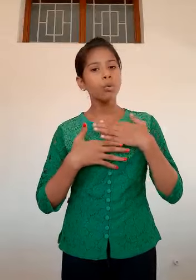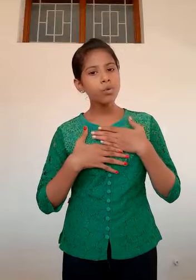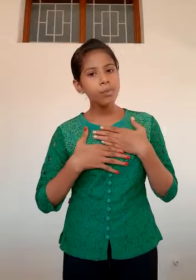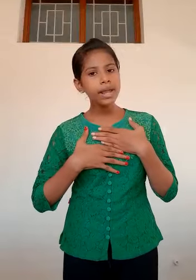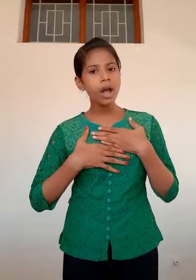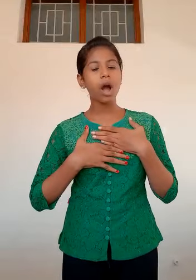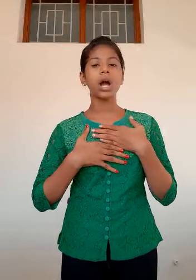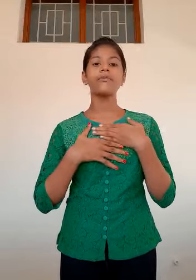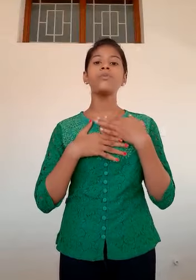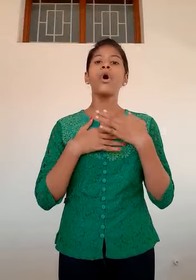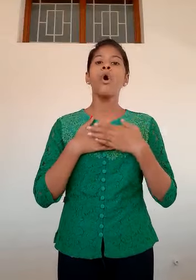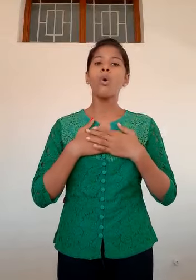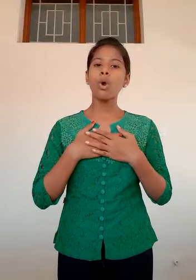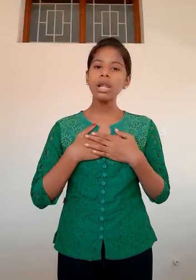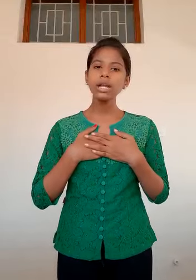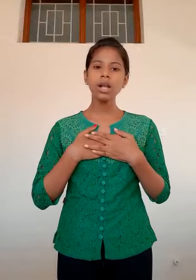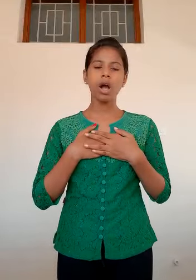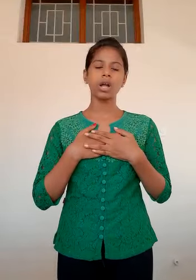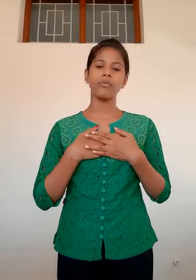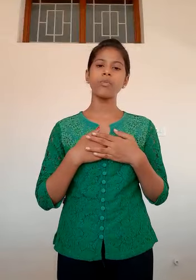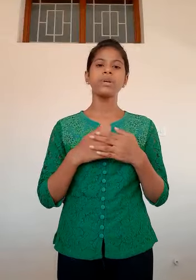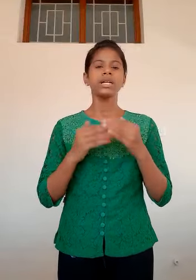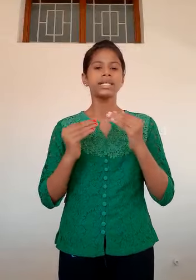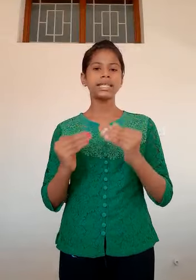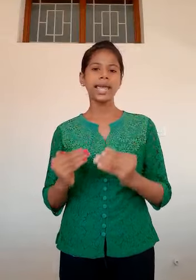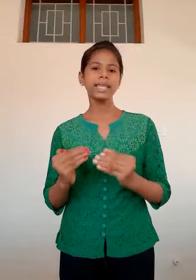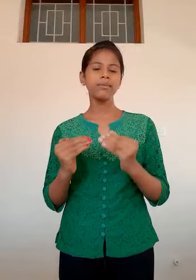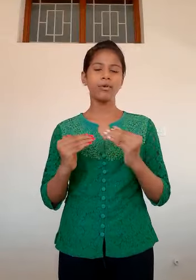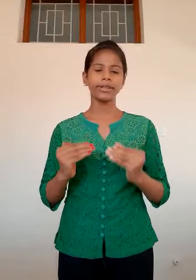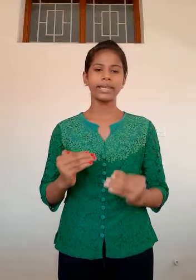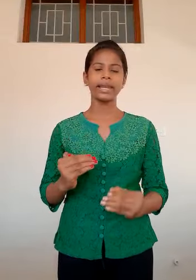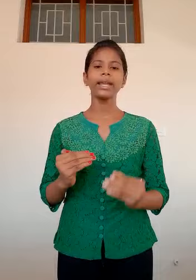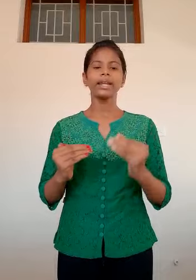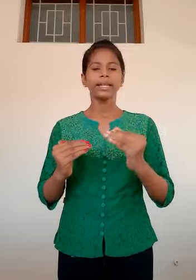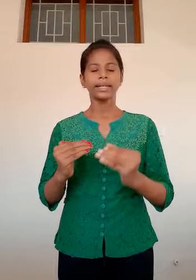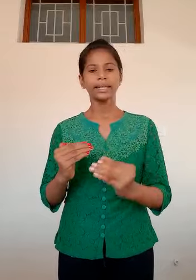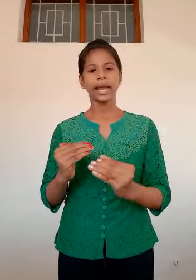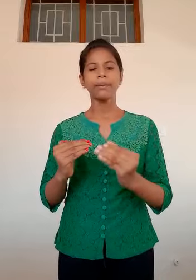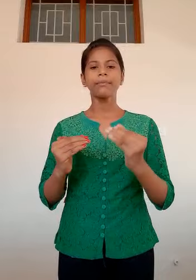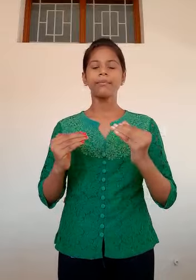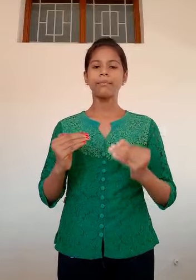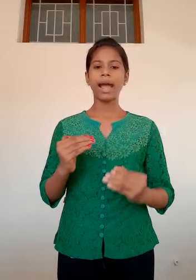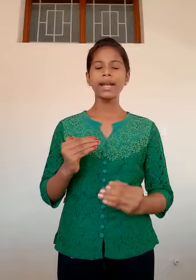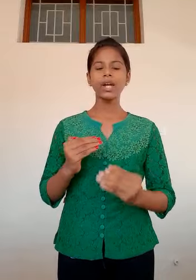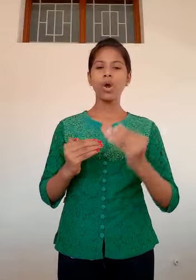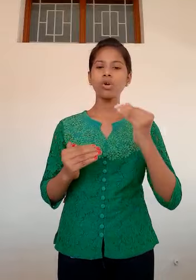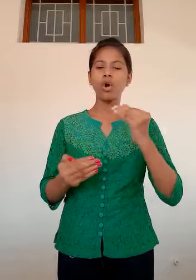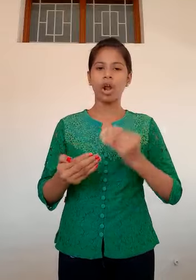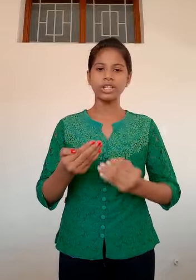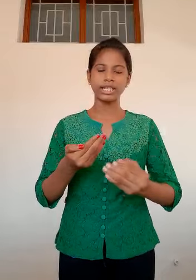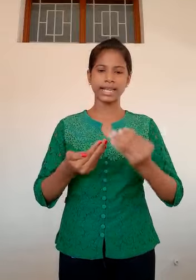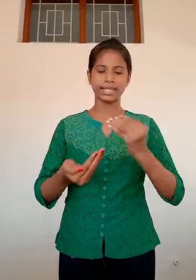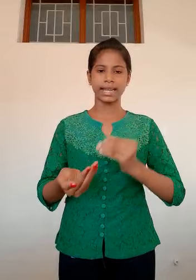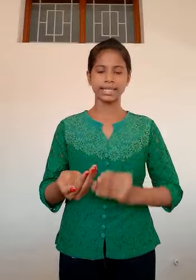உன்மையாகவும் ஒல்லுங்காகவும் செய்து மூடித்தலே TIME MICROCONSCIOUSNESS